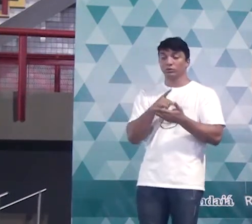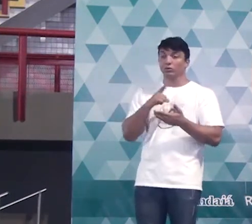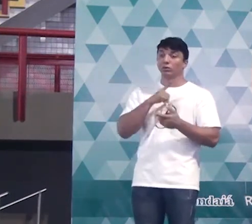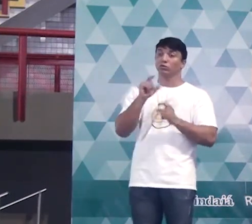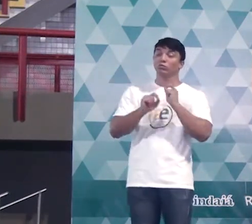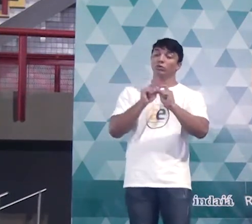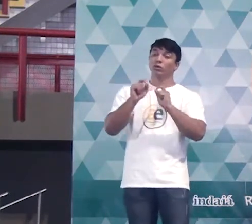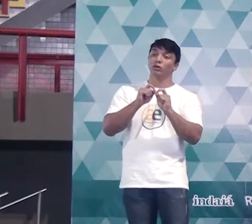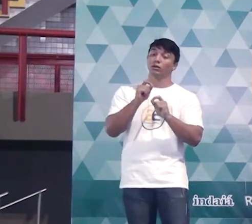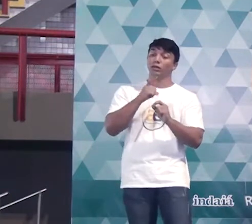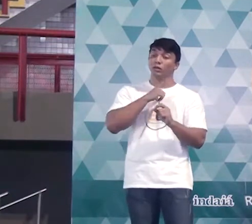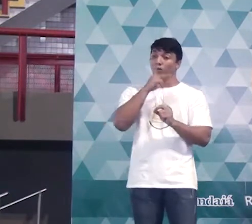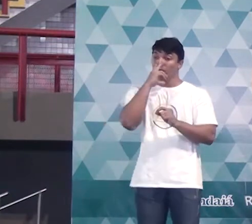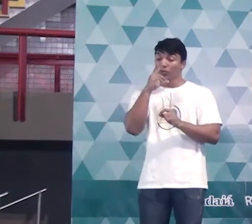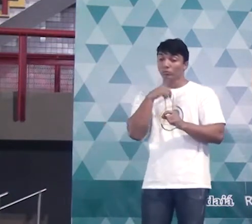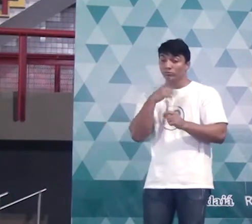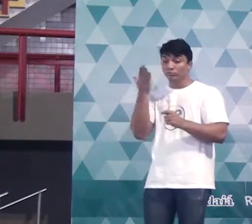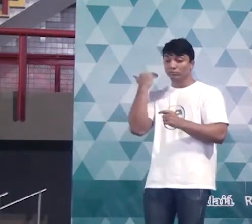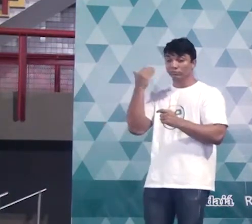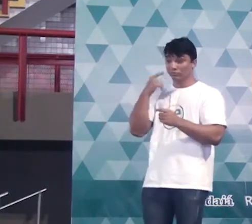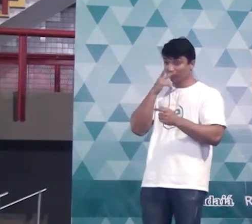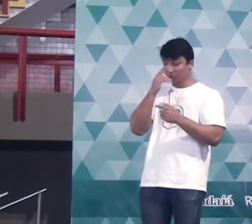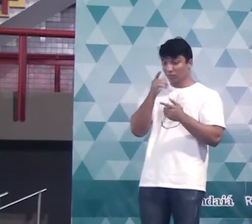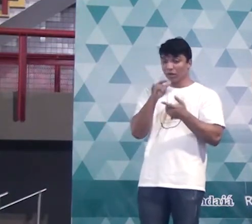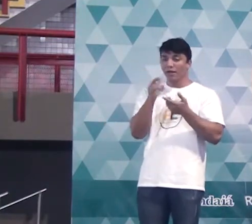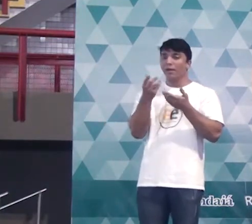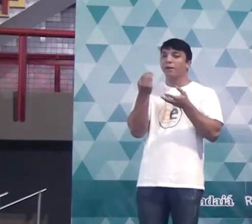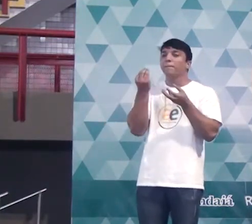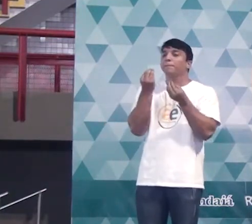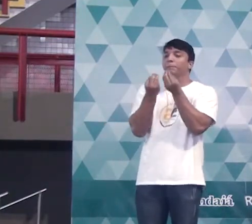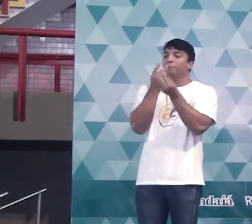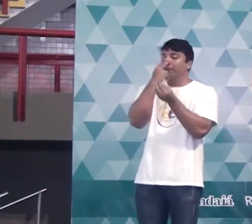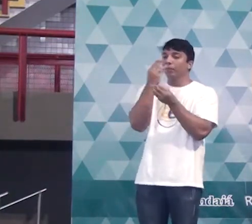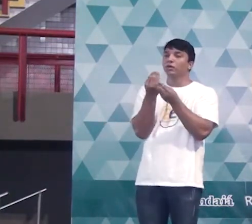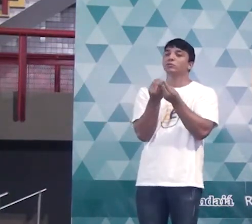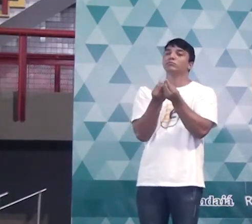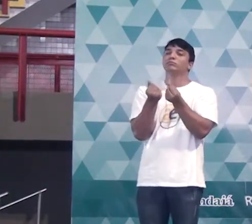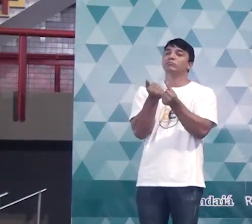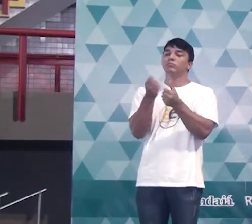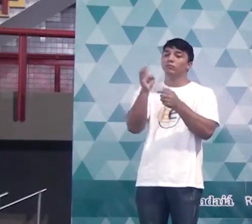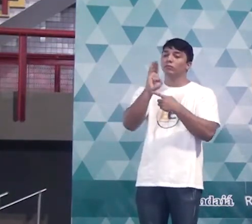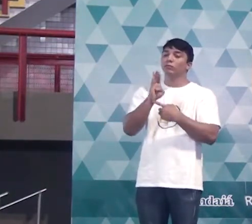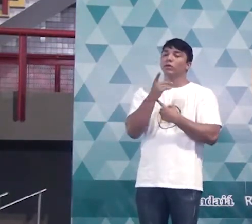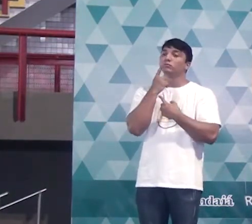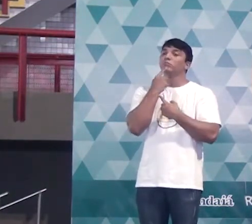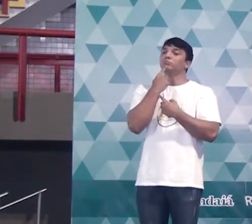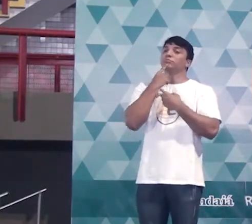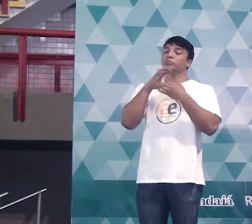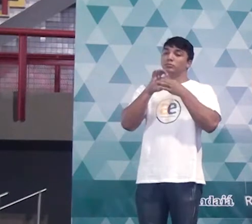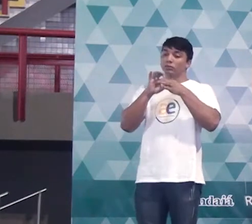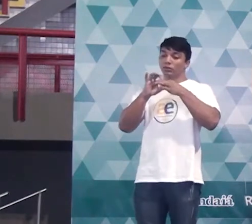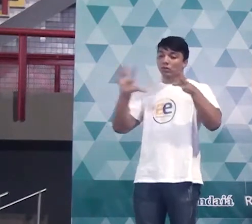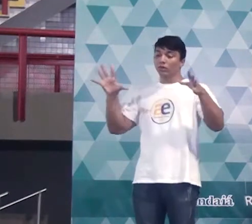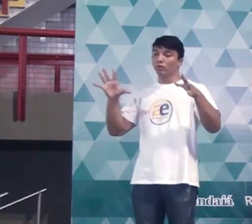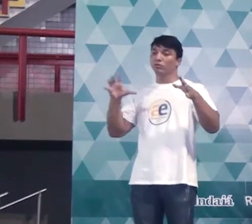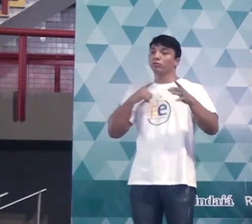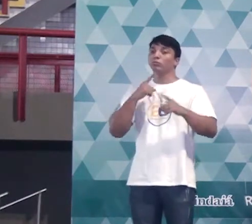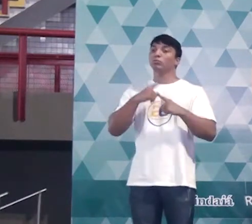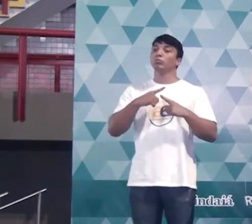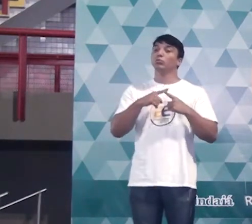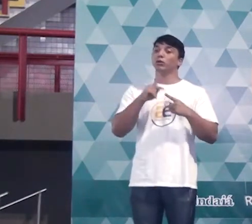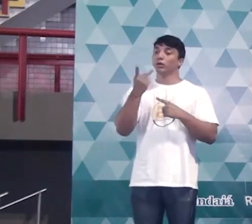que é a estética literária no período de um Brasil recém-independente, por que ali se constroem